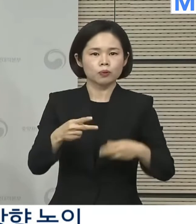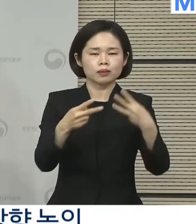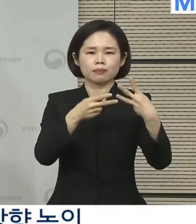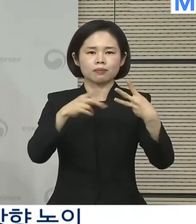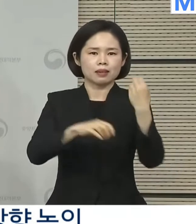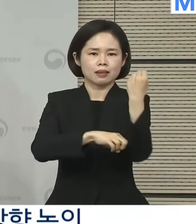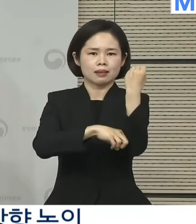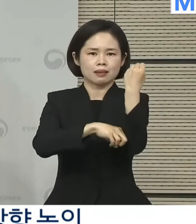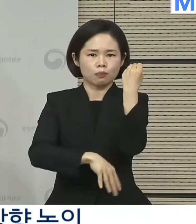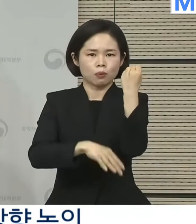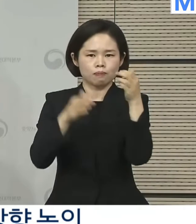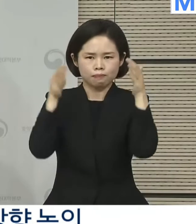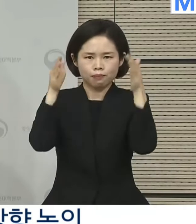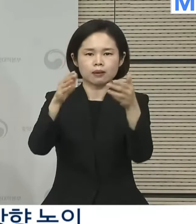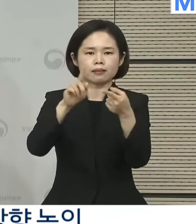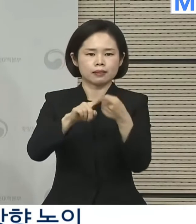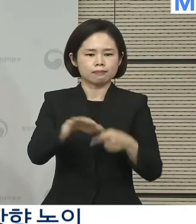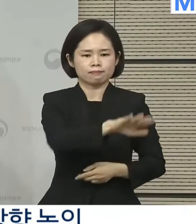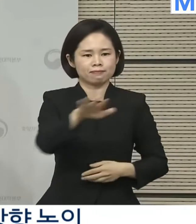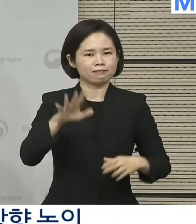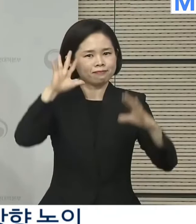대해 공감을 하셨습니다.